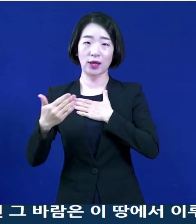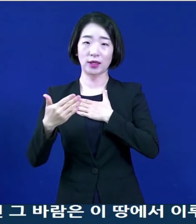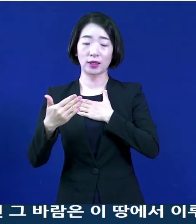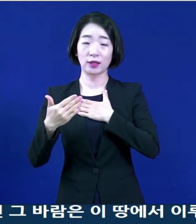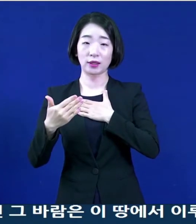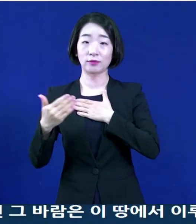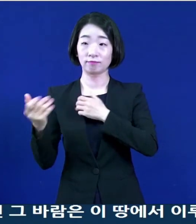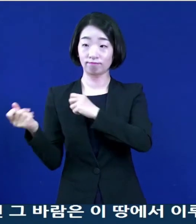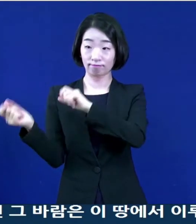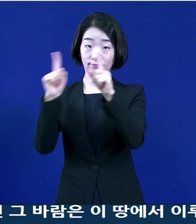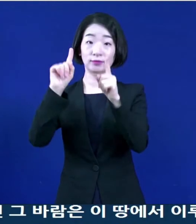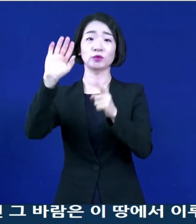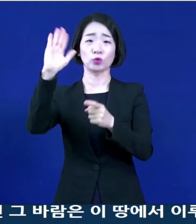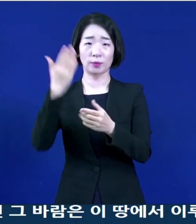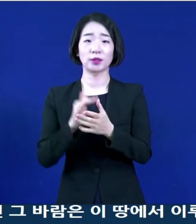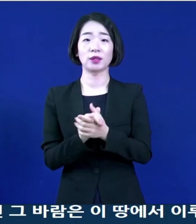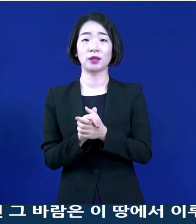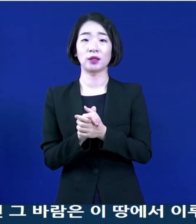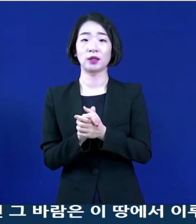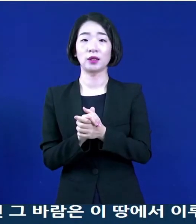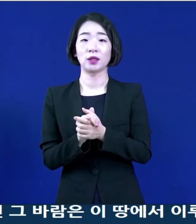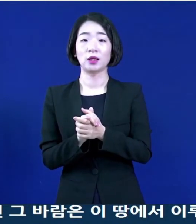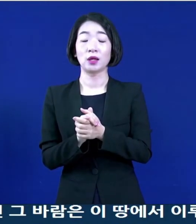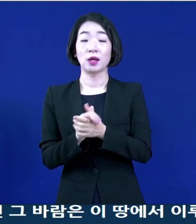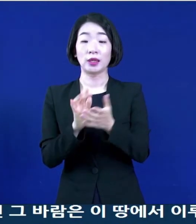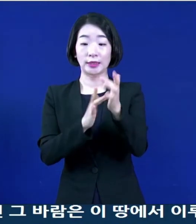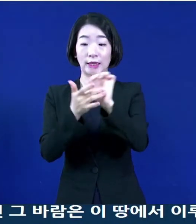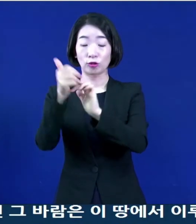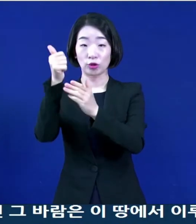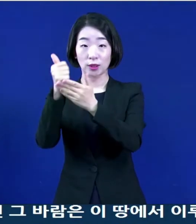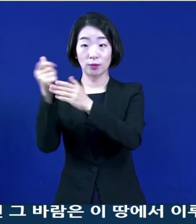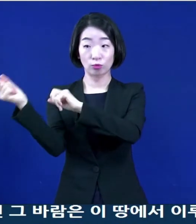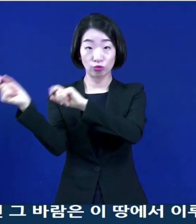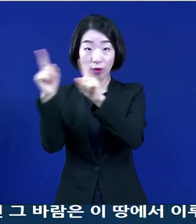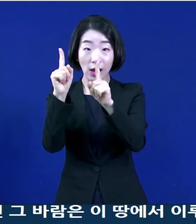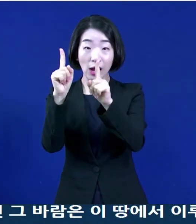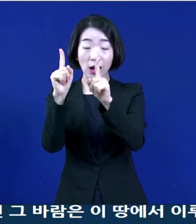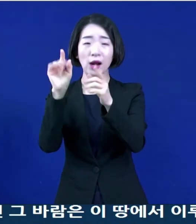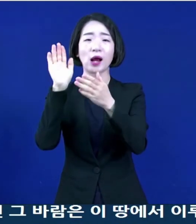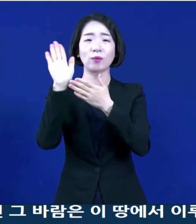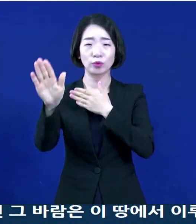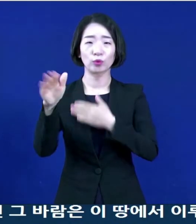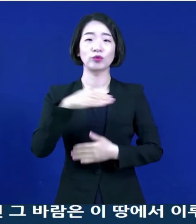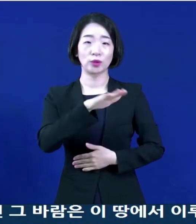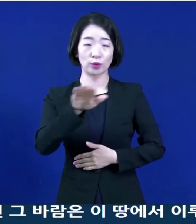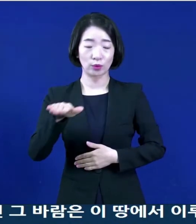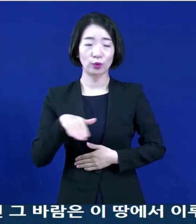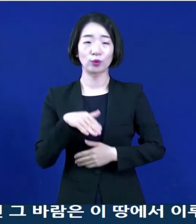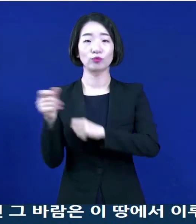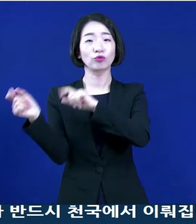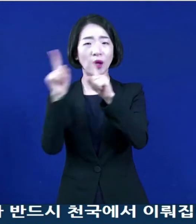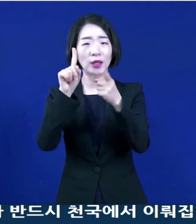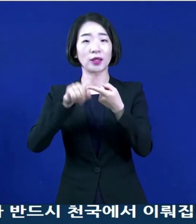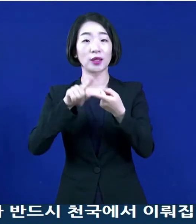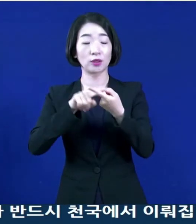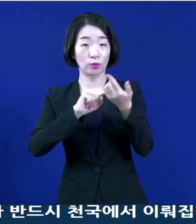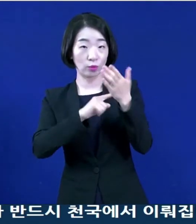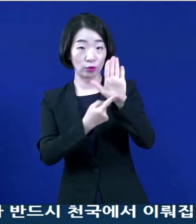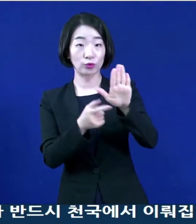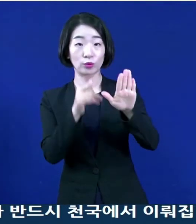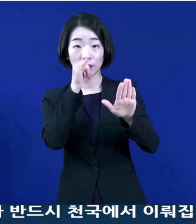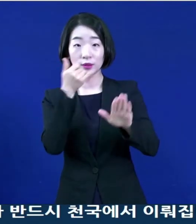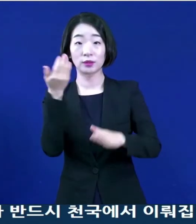부활은 장차 우리가 누릴 부활을 보여주기 때문에 오늘 장애우 주일을 우리가 같이